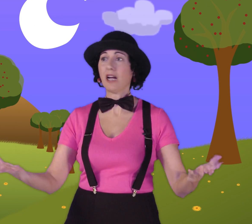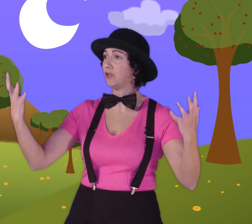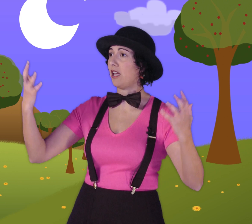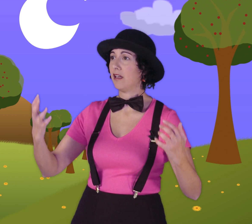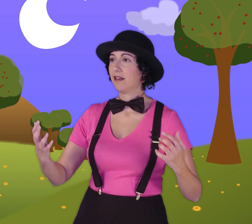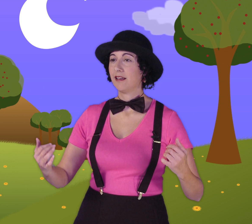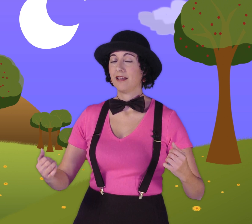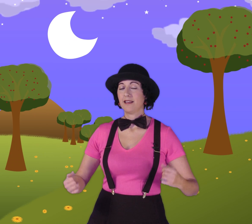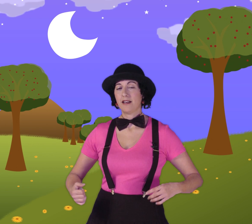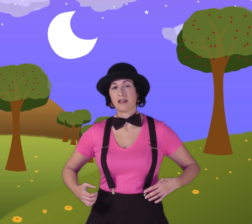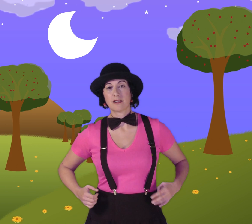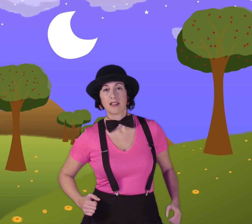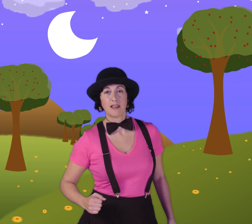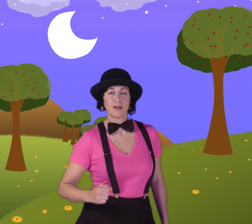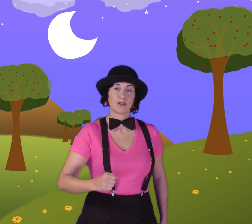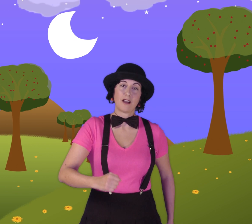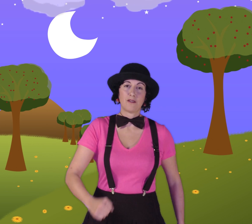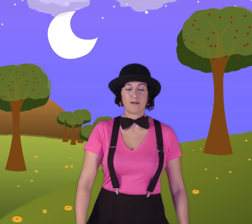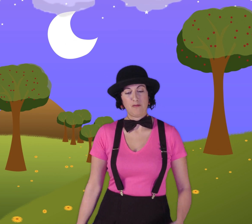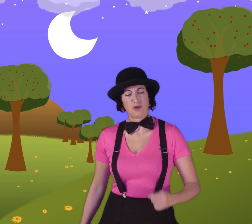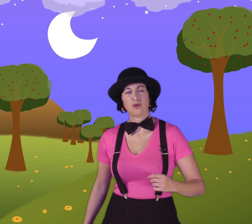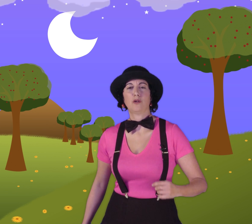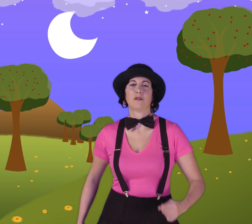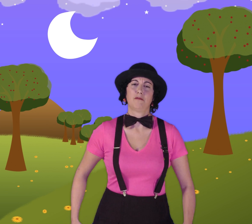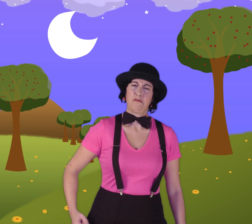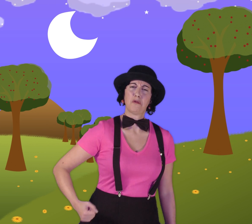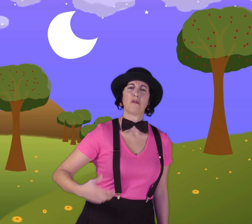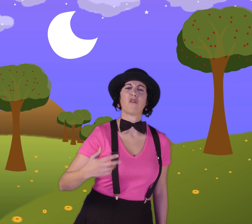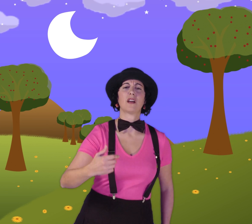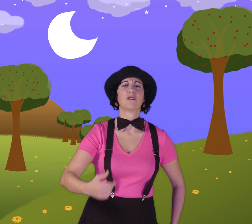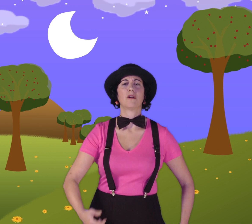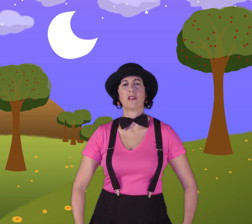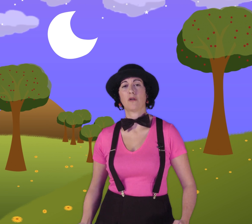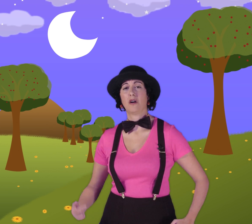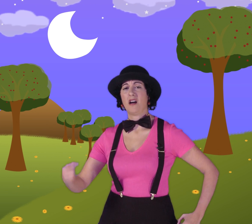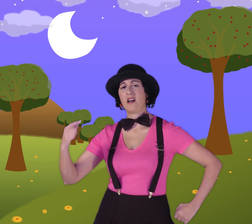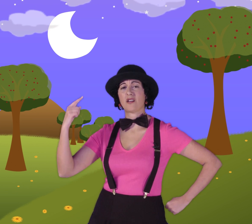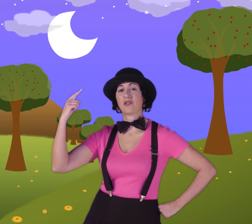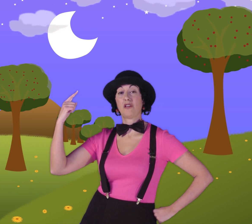gigante? El sastrecillo salió muy chulo, muy ufano. Dijo, he sido